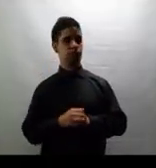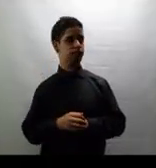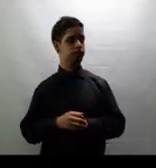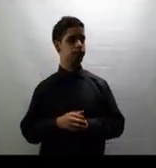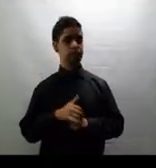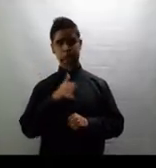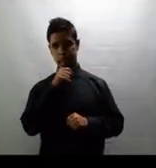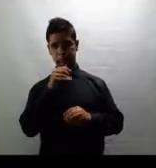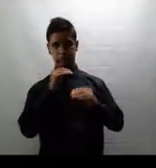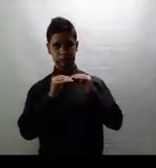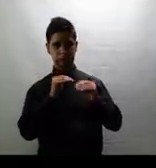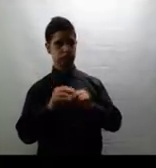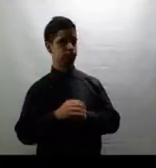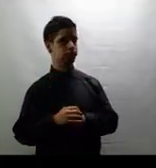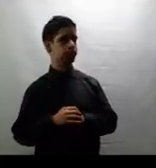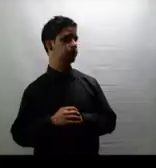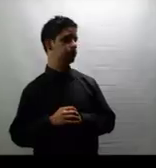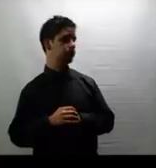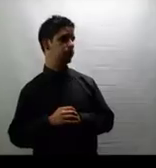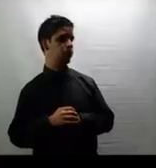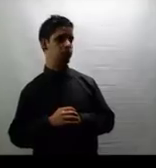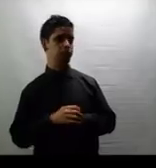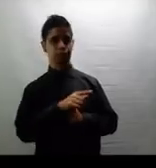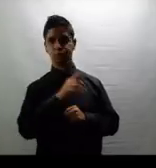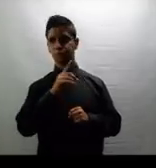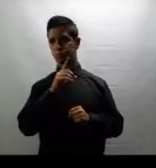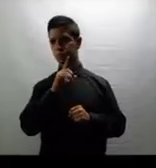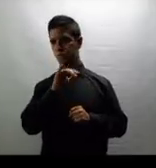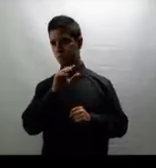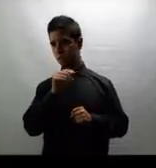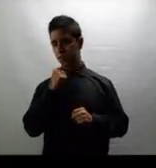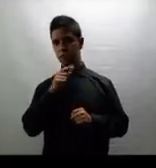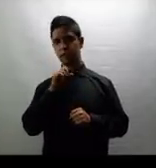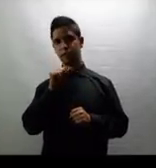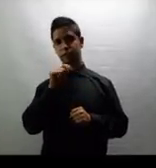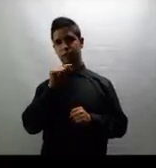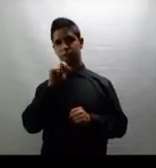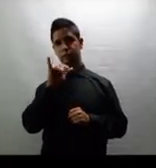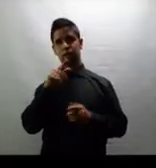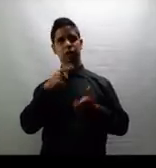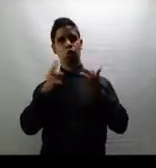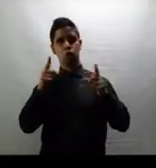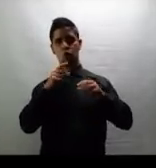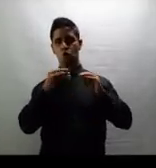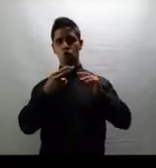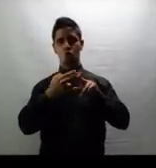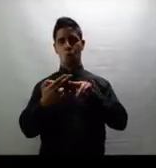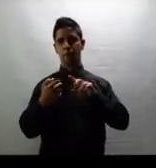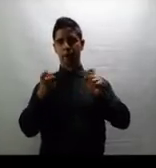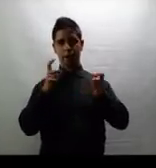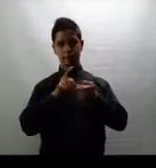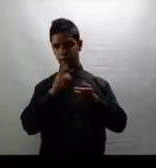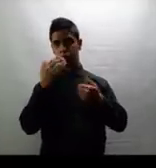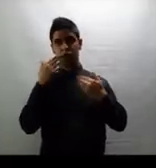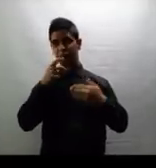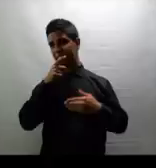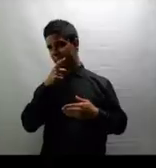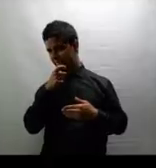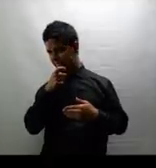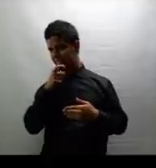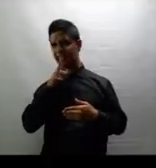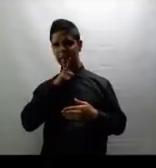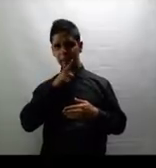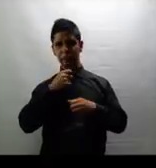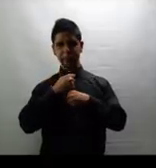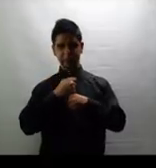estos son discos de sátira que han salido que se cambian los nombres no sabes a ciencia cierta quiénes